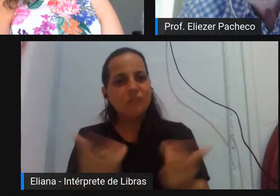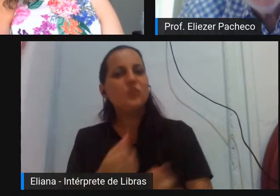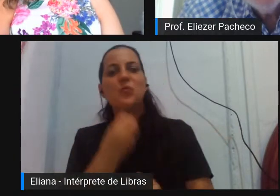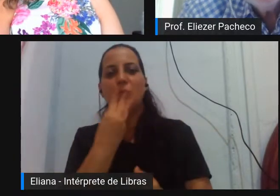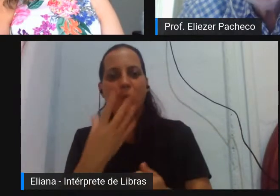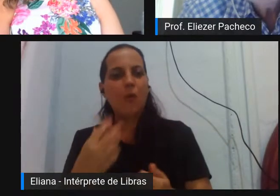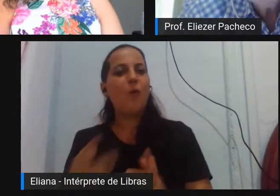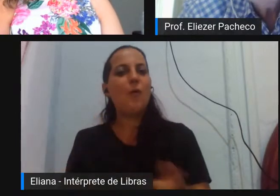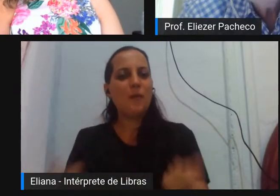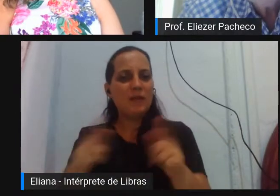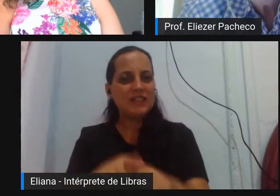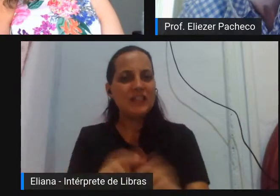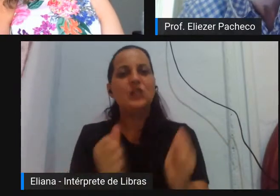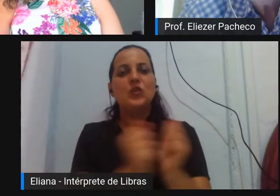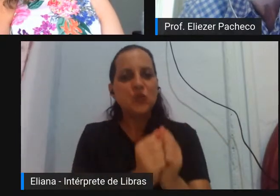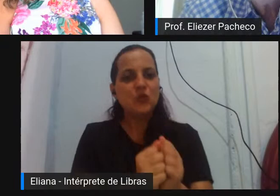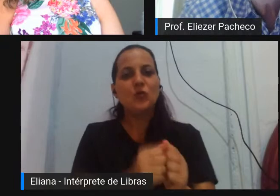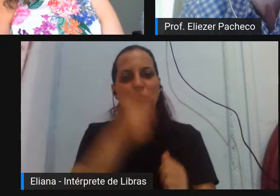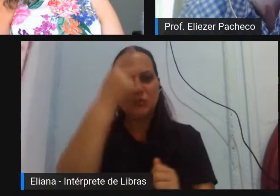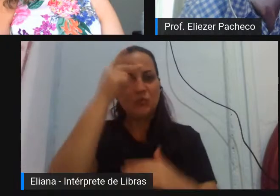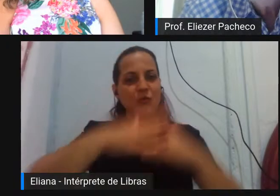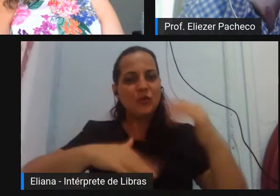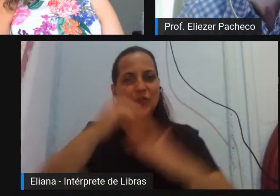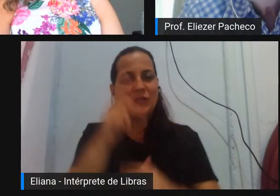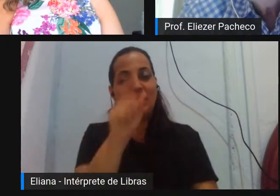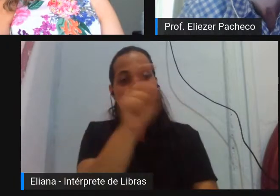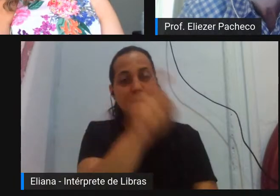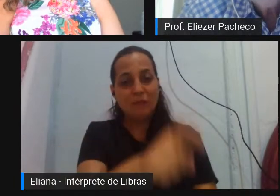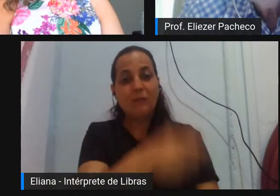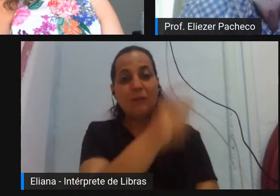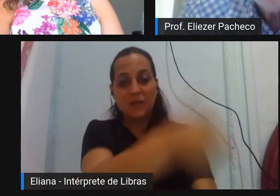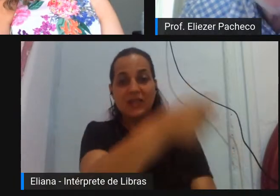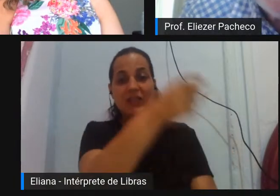com pescadores, principalmente.